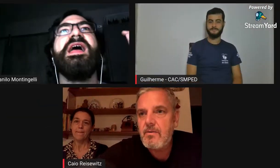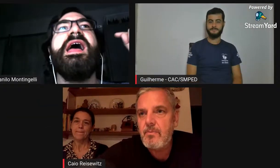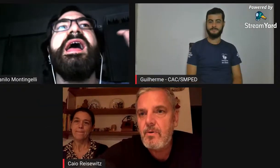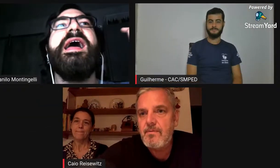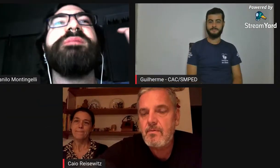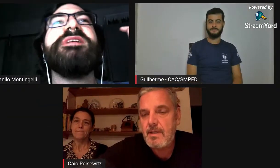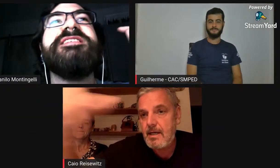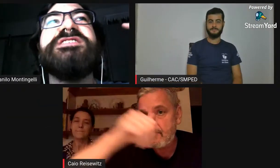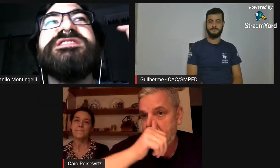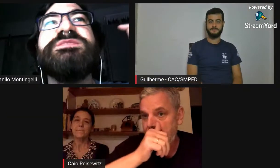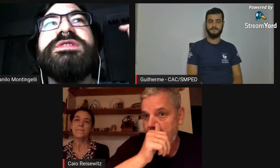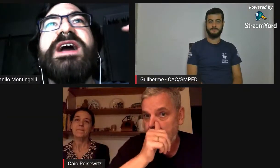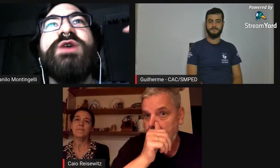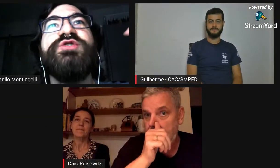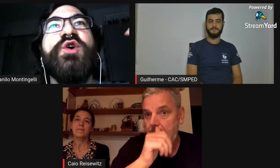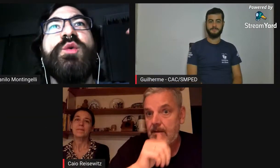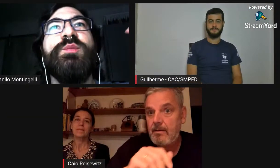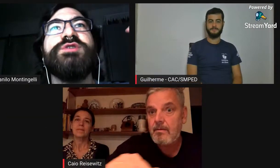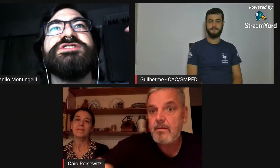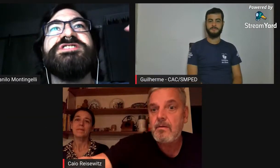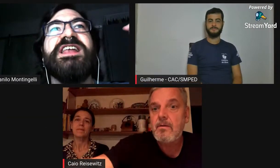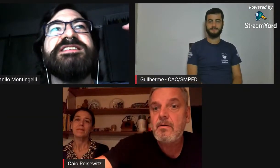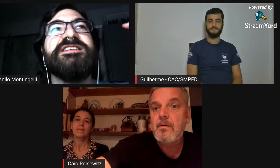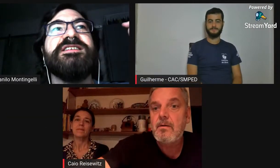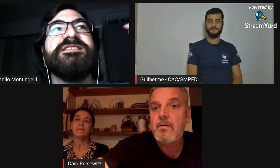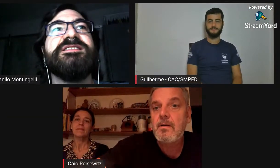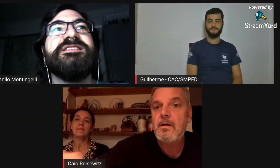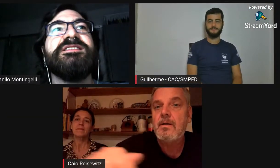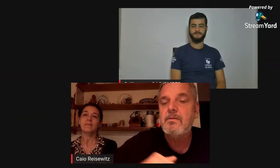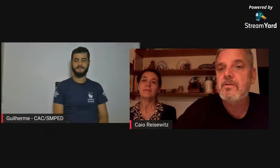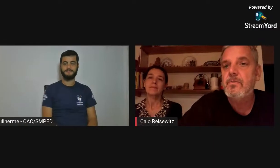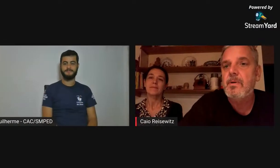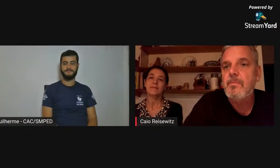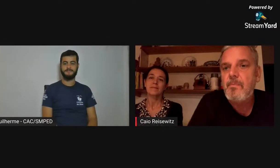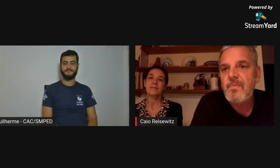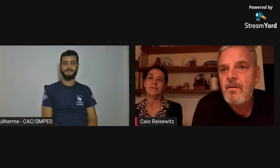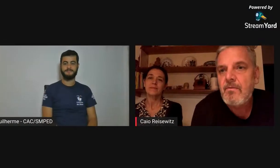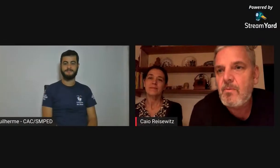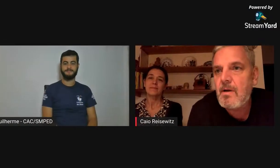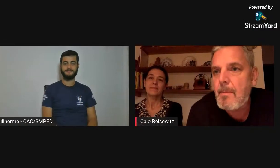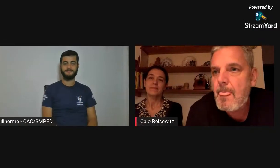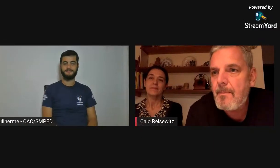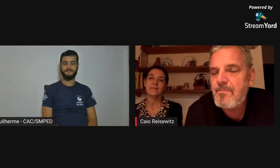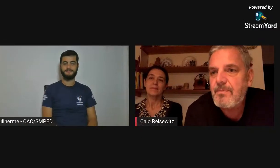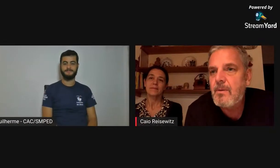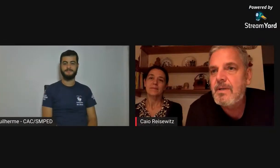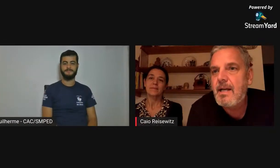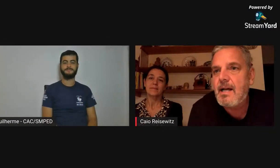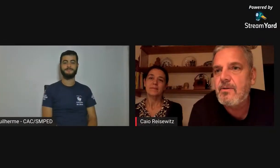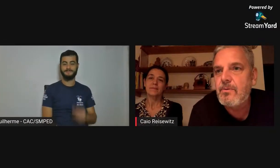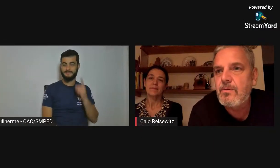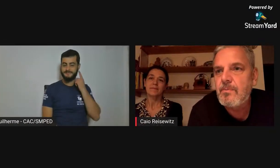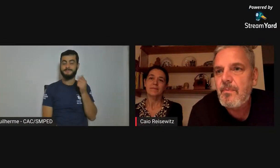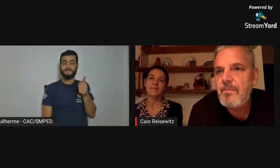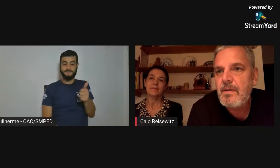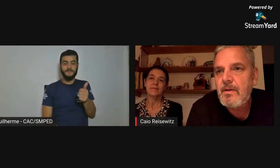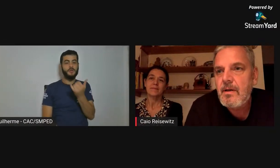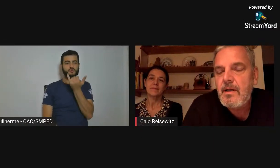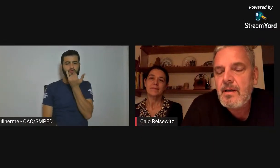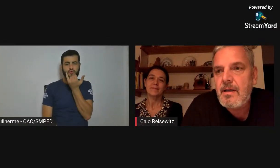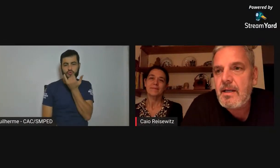precisa desmutar o som por gentileza desculpa vamos lá obrigado